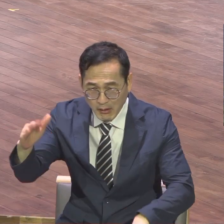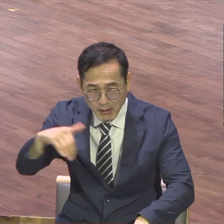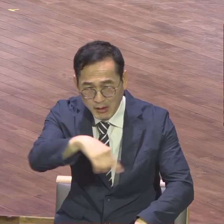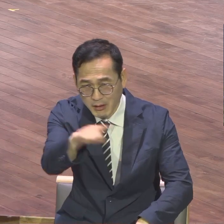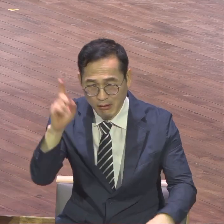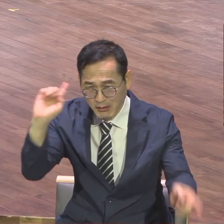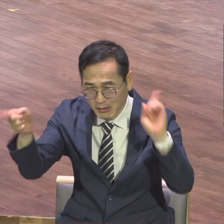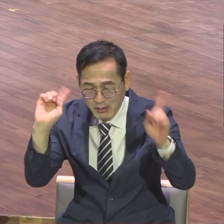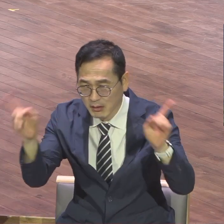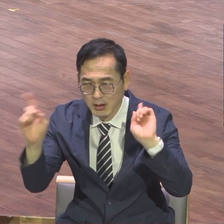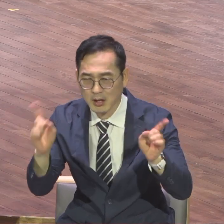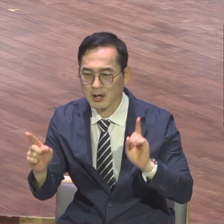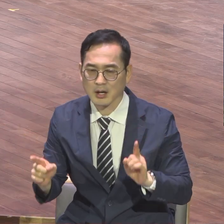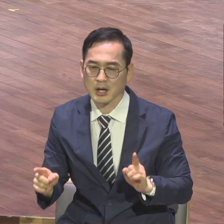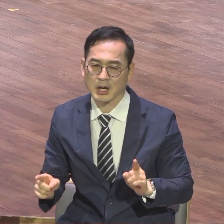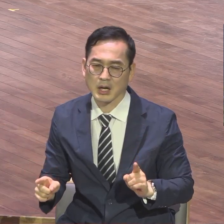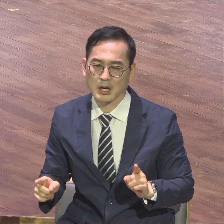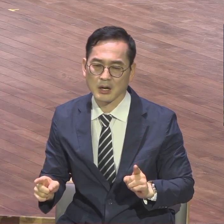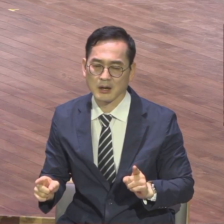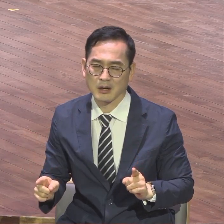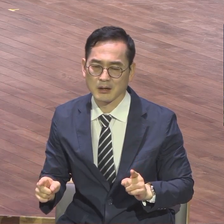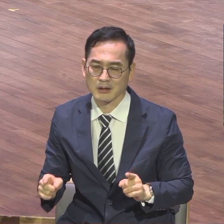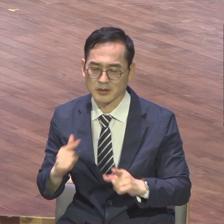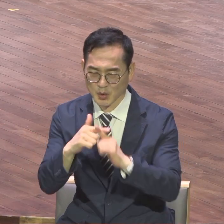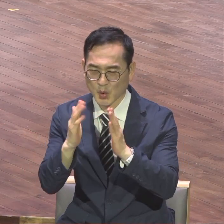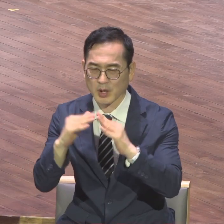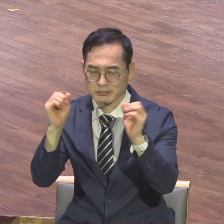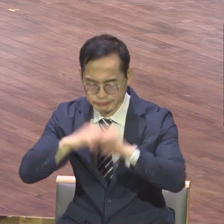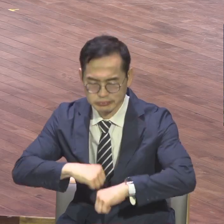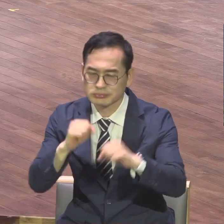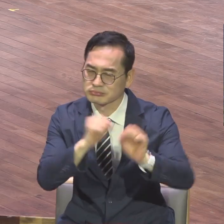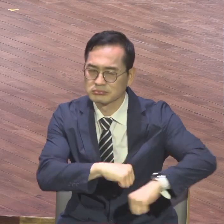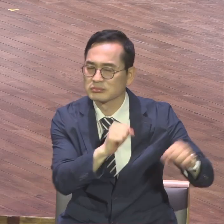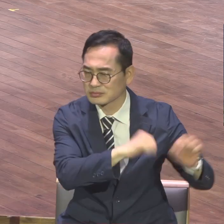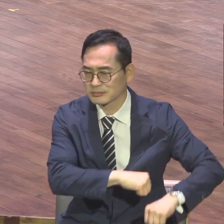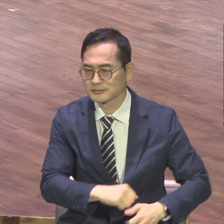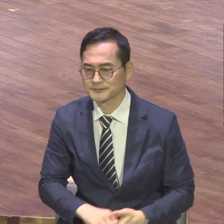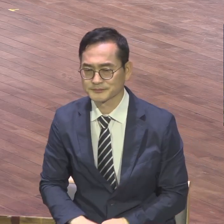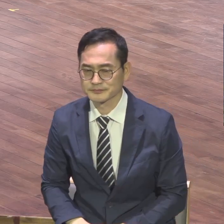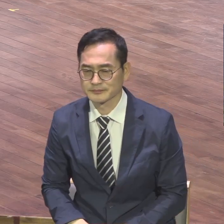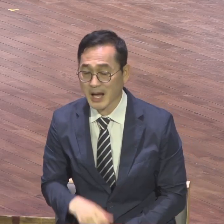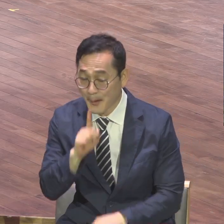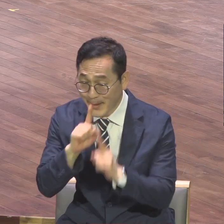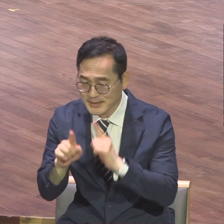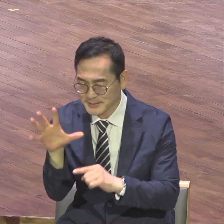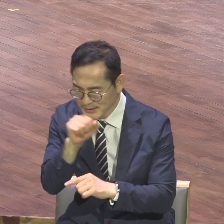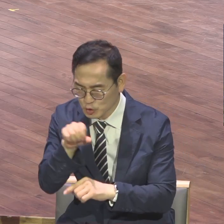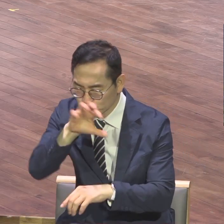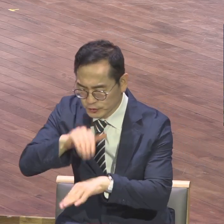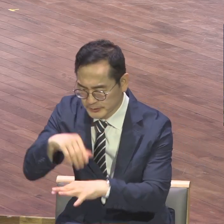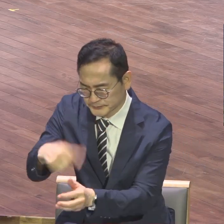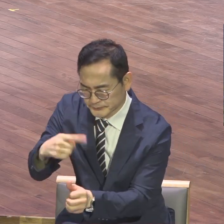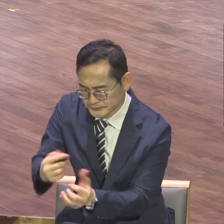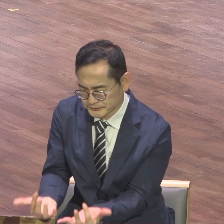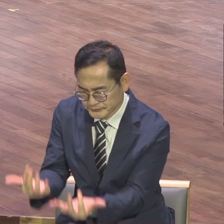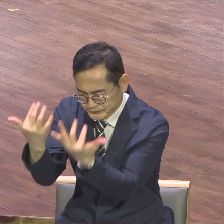그리스도의 제자가 되어야지. 아멘. 그리스도를 바라본 그런 제자가 되어야지. 말씀으로 훈련되어진 제자가 되어야지.